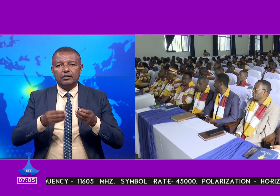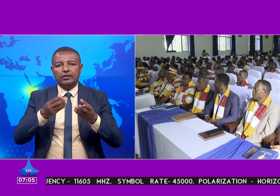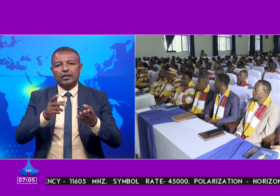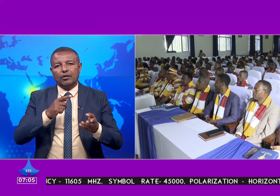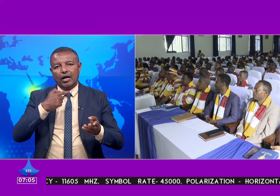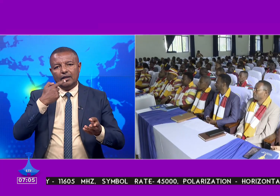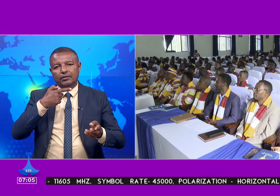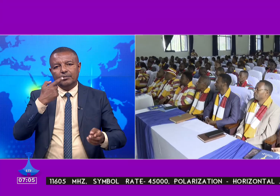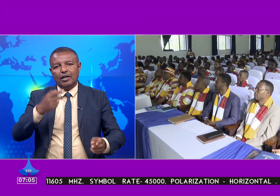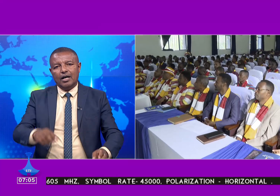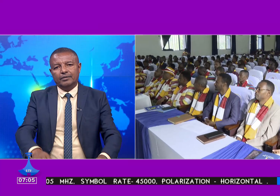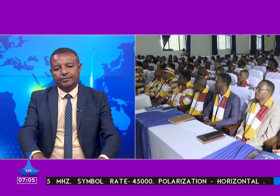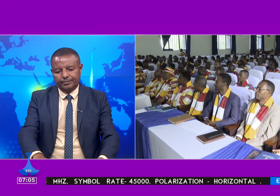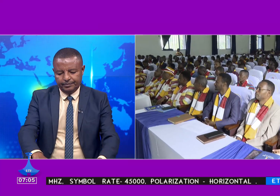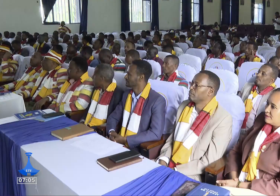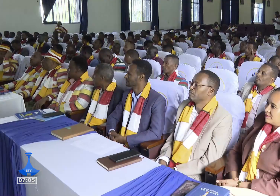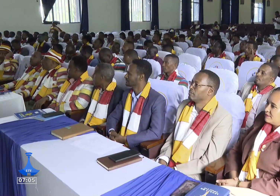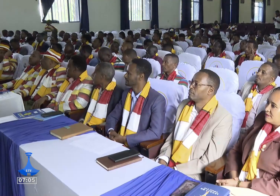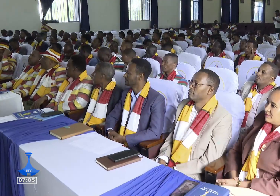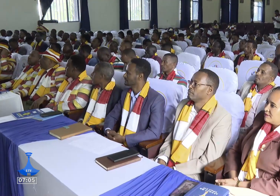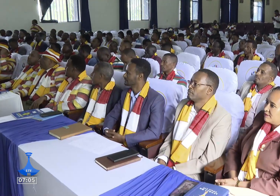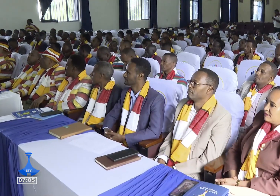ትኩረት ይሰጠዋል ብለዋል።